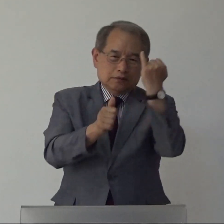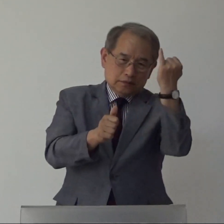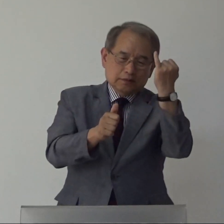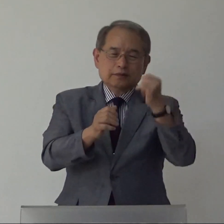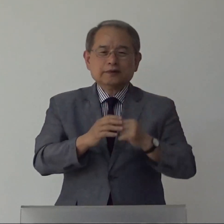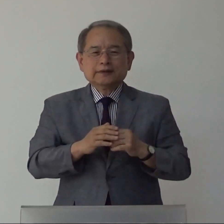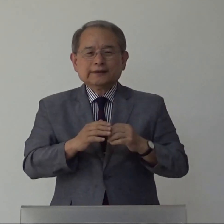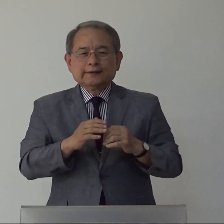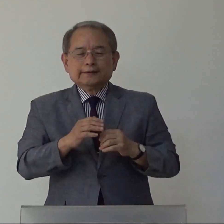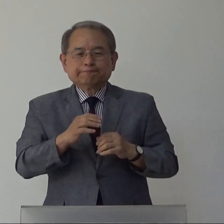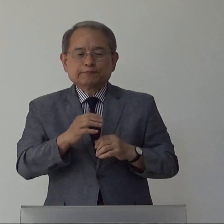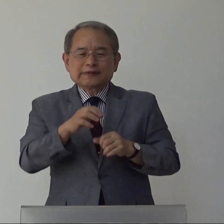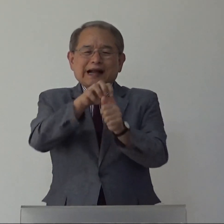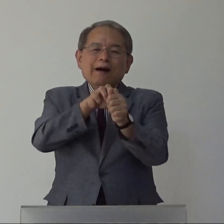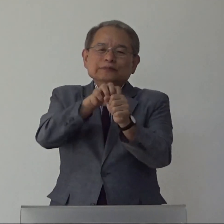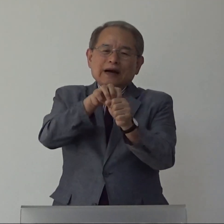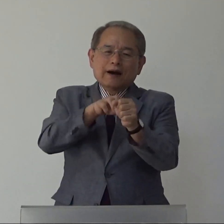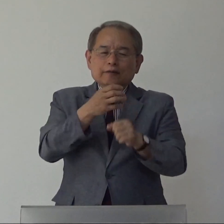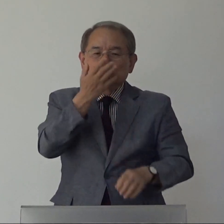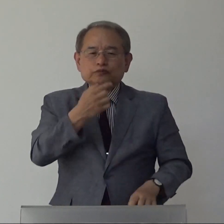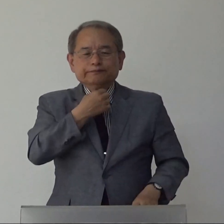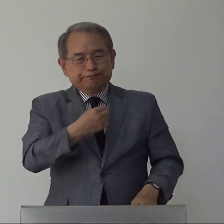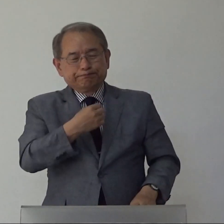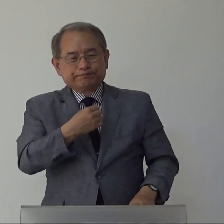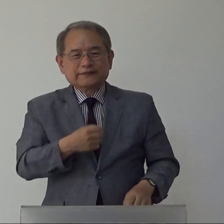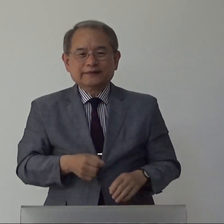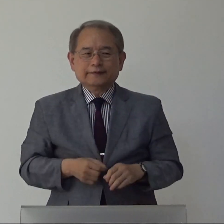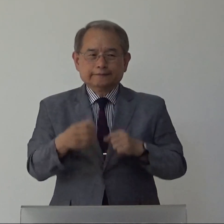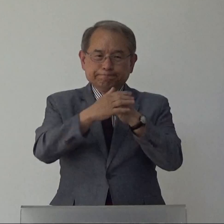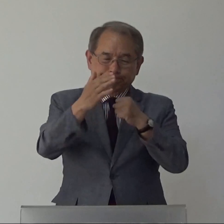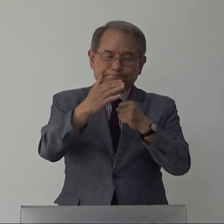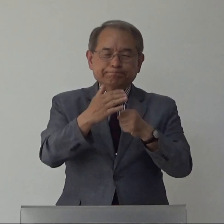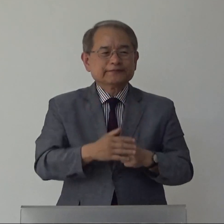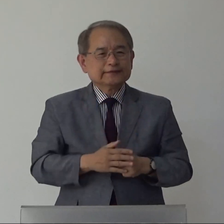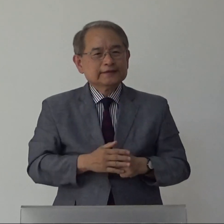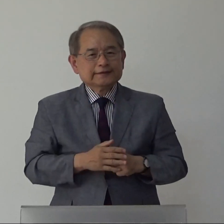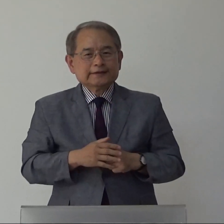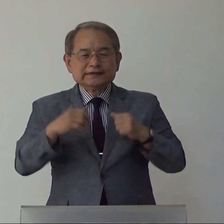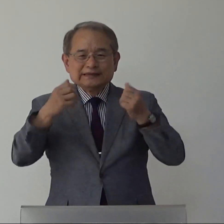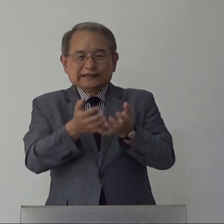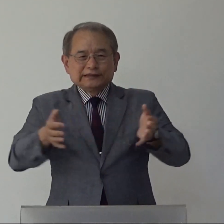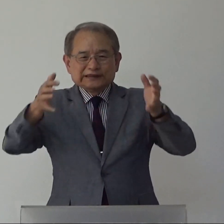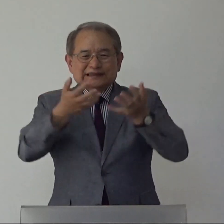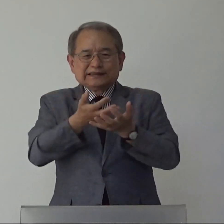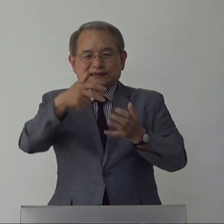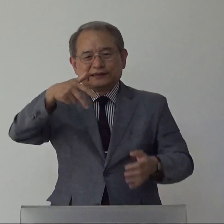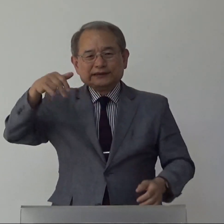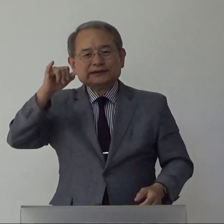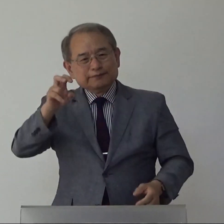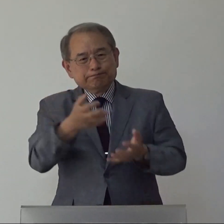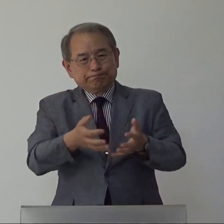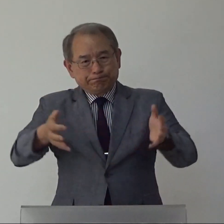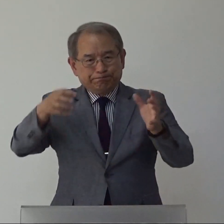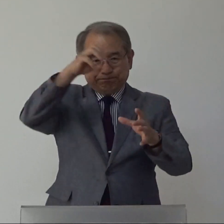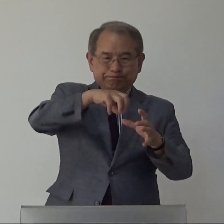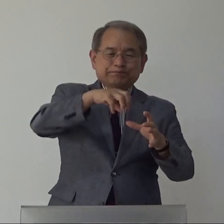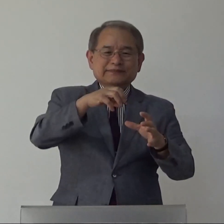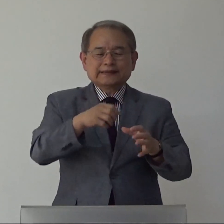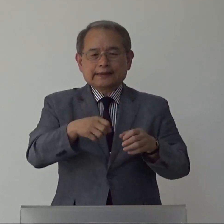신혼부부가 막 결혼을 하고 나서 결혼 생활을 하다가 아내가 감자가 먹고 싶어서